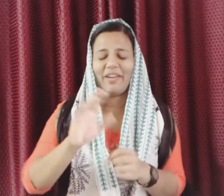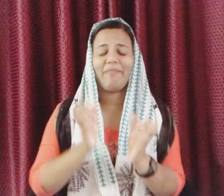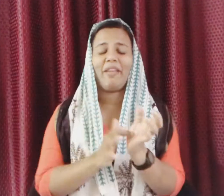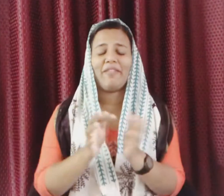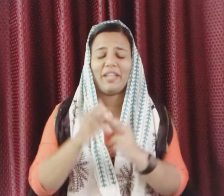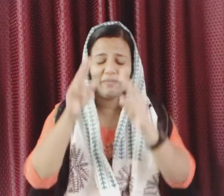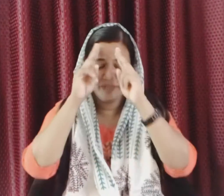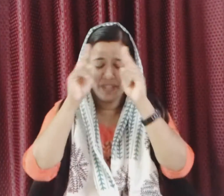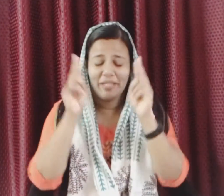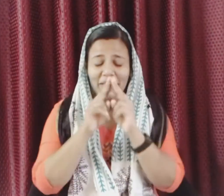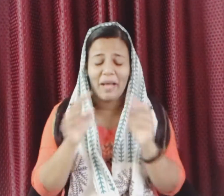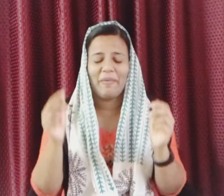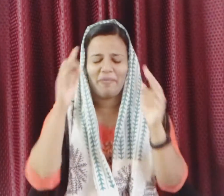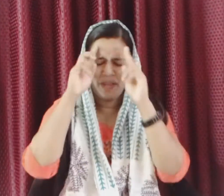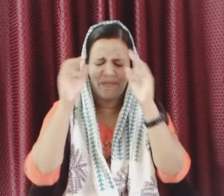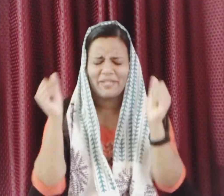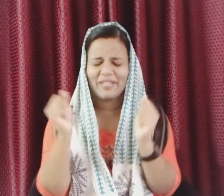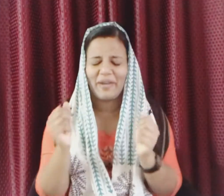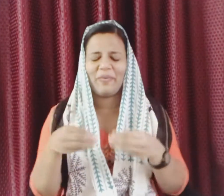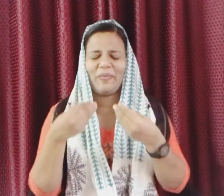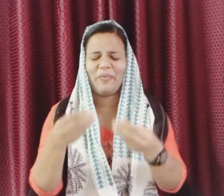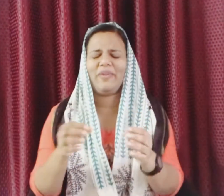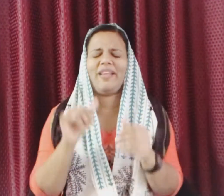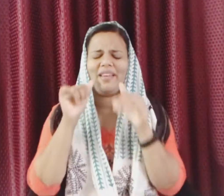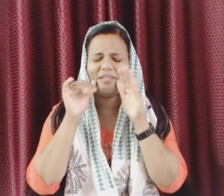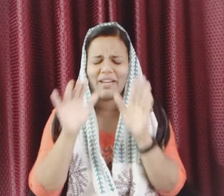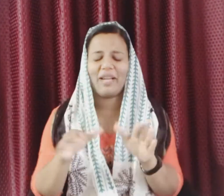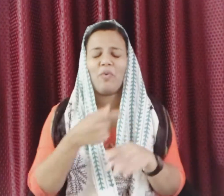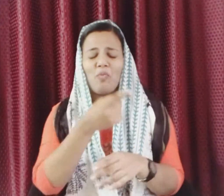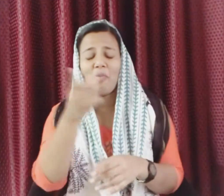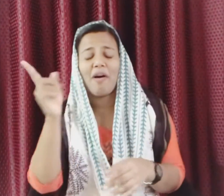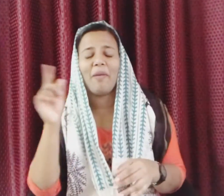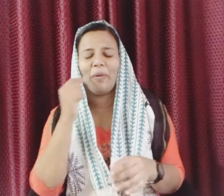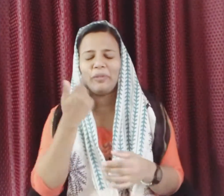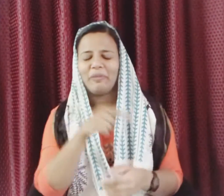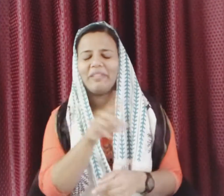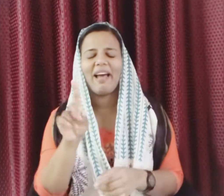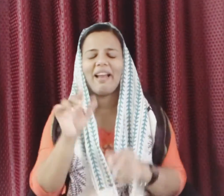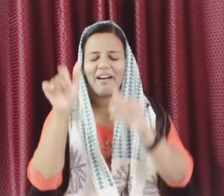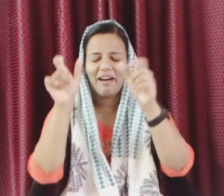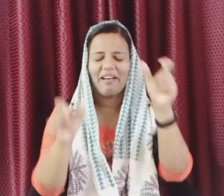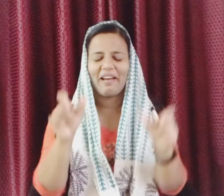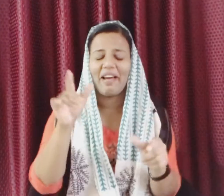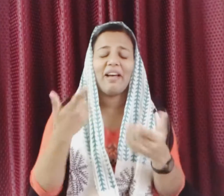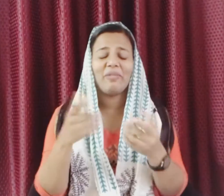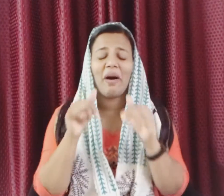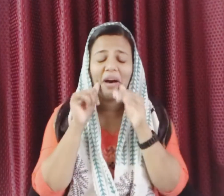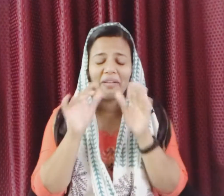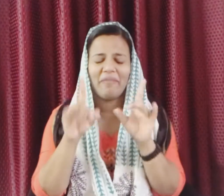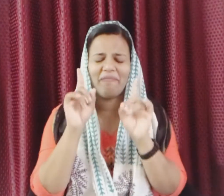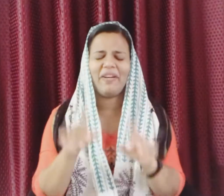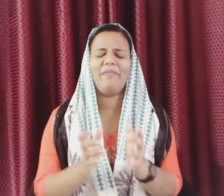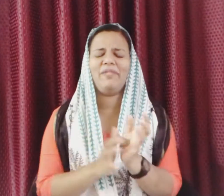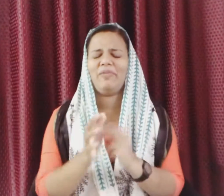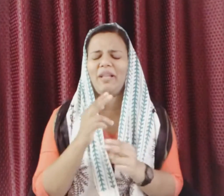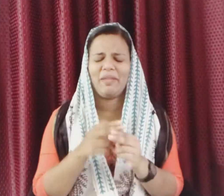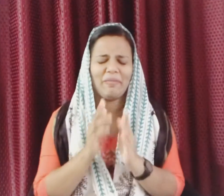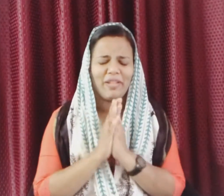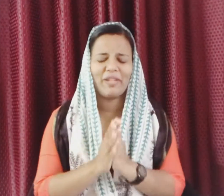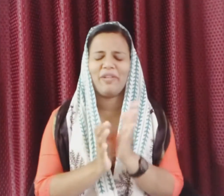നിറയ്ക്കണമേ. ദൈവിക സമാധാനവും സ്വസ്ഥതയും കൊടുത്ത് ഇവരെ അനുഗ്രഹിക്കണമേ. ഇവർ അനേകർക്ക് അനുഗ്രഹമായി തീരണമെന്ന് പിതാവിനോട് ഞാൻ യേശു ക്രിസ്തു മുഖാന്തരം പ്രാർത്ഥിക്കുന്നു.